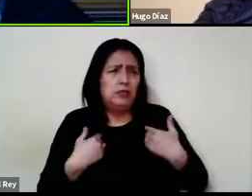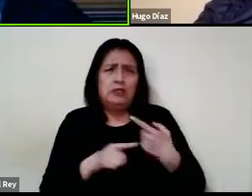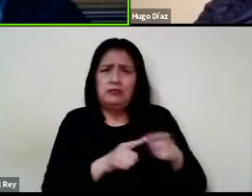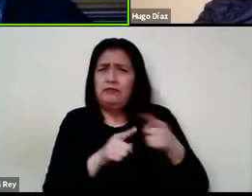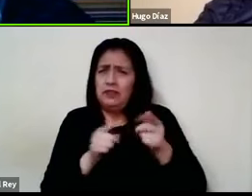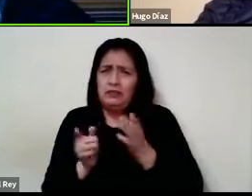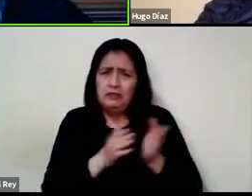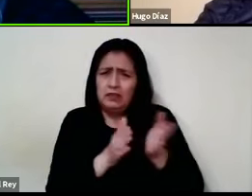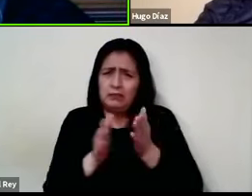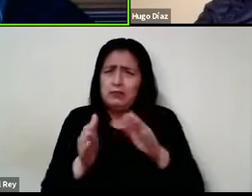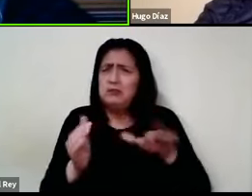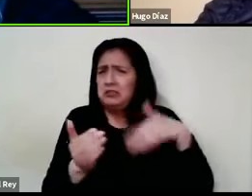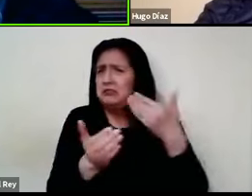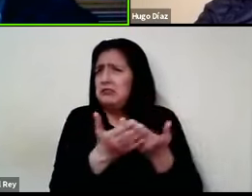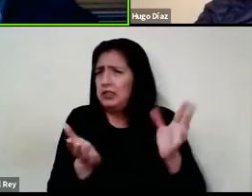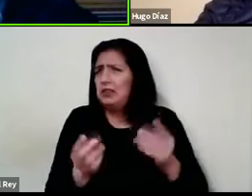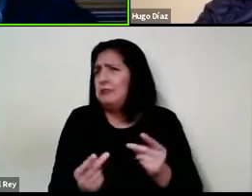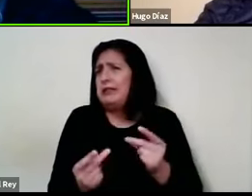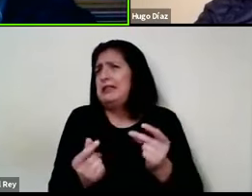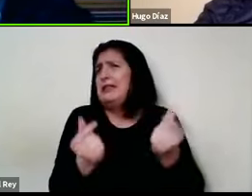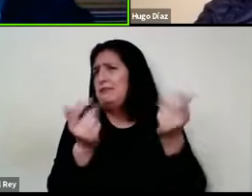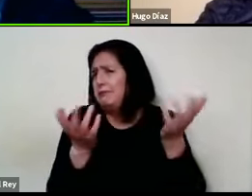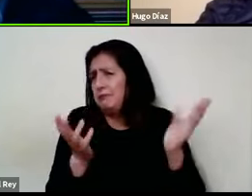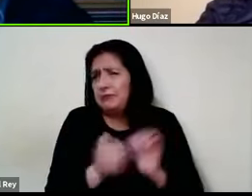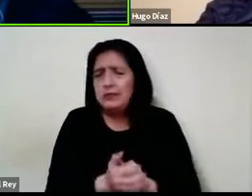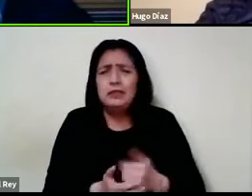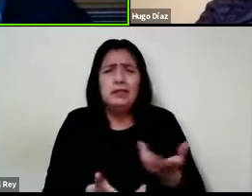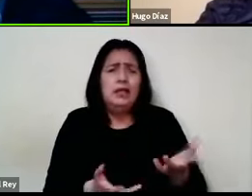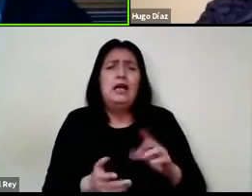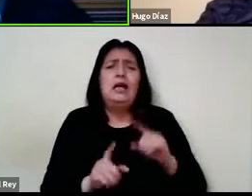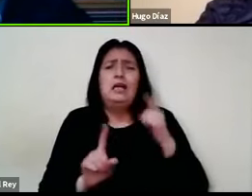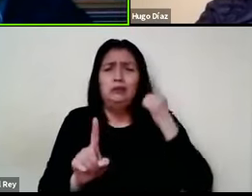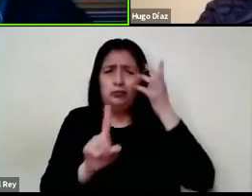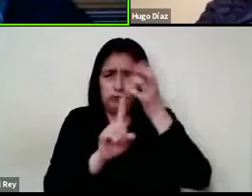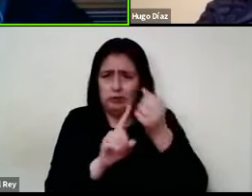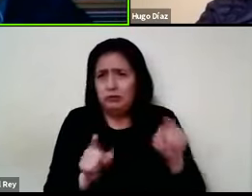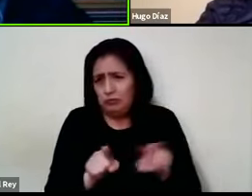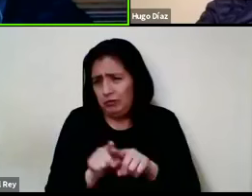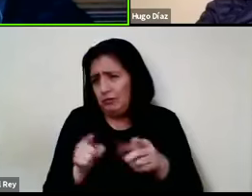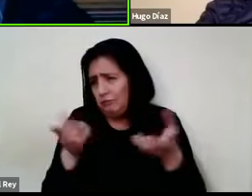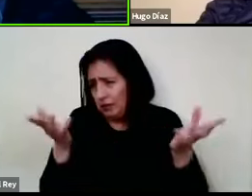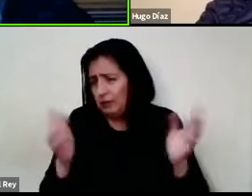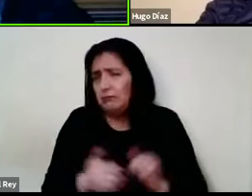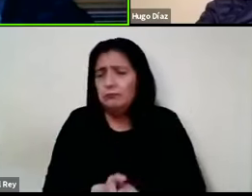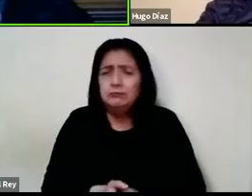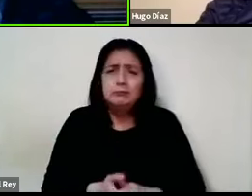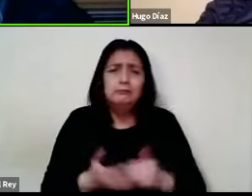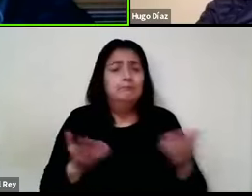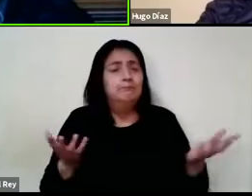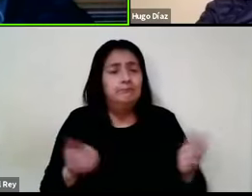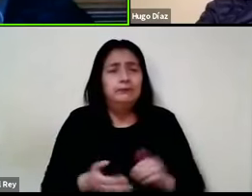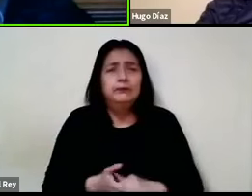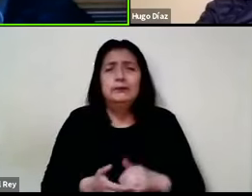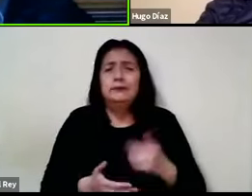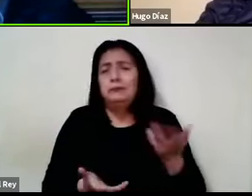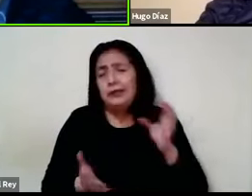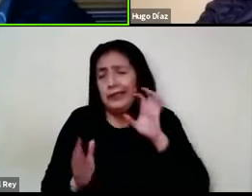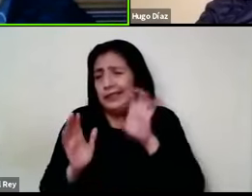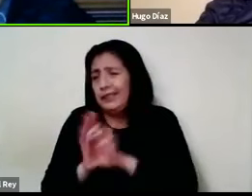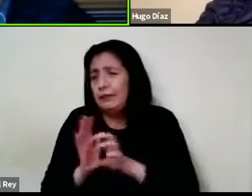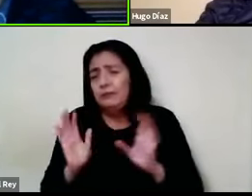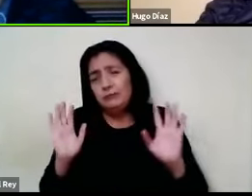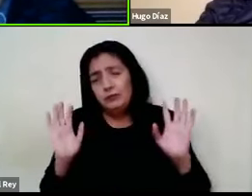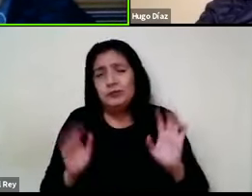llegar, digamos, de manera más rápida y más sofisticada a ciertos objetivos también. Entonces, en el caso, por ejemplo, sí,